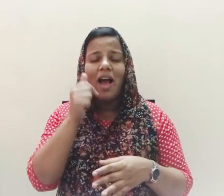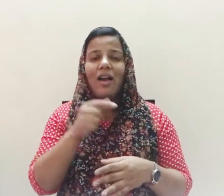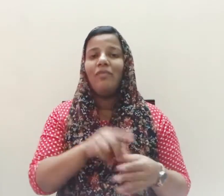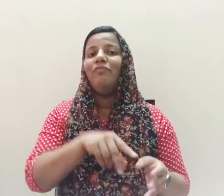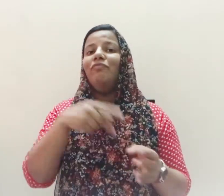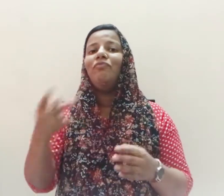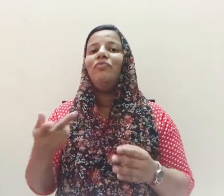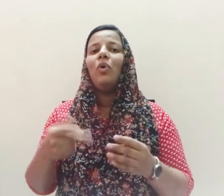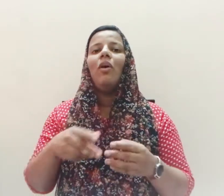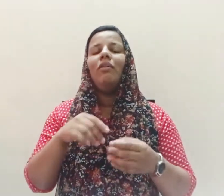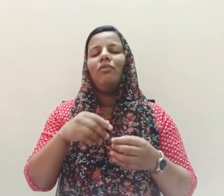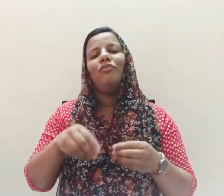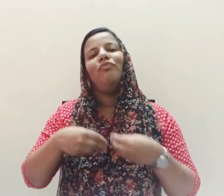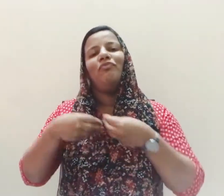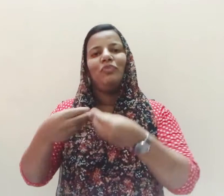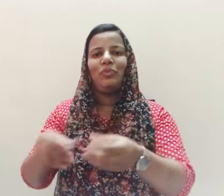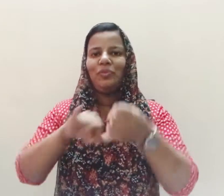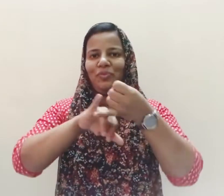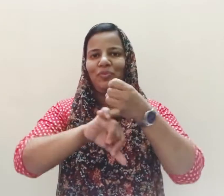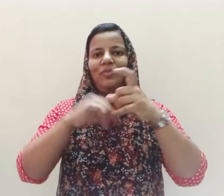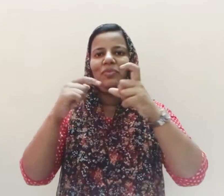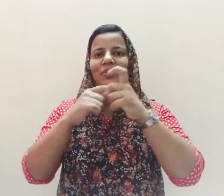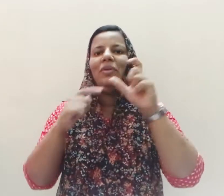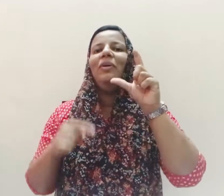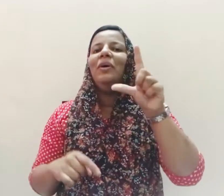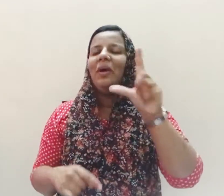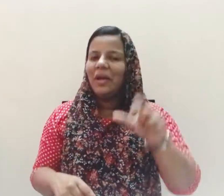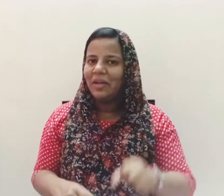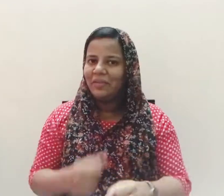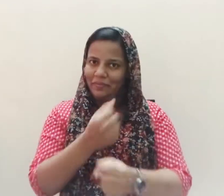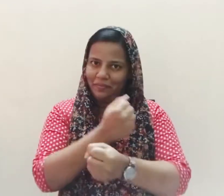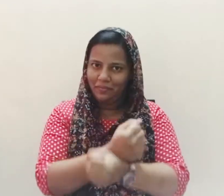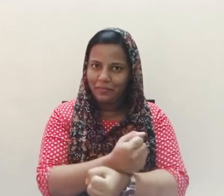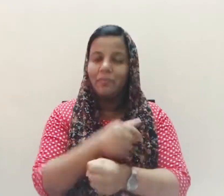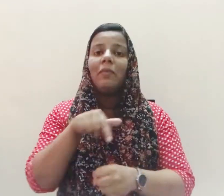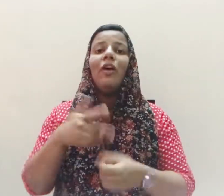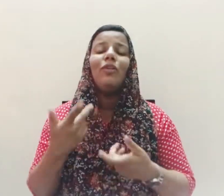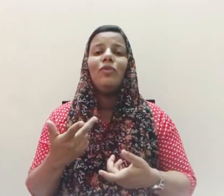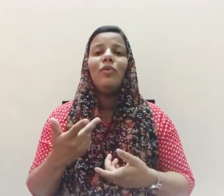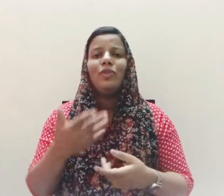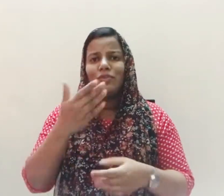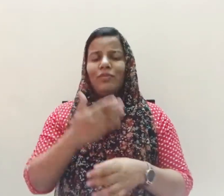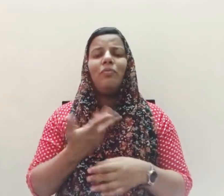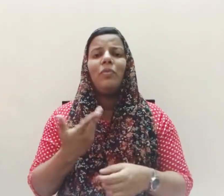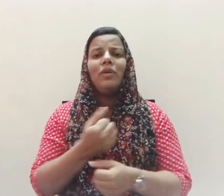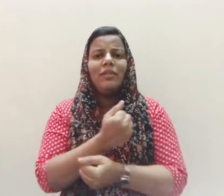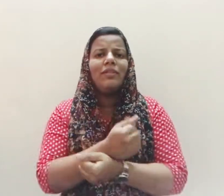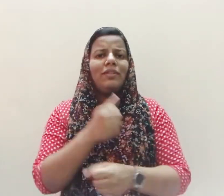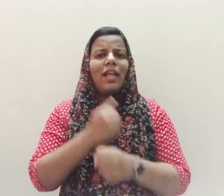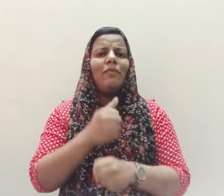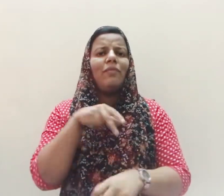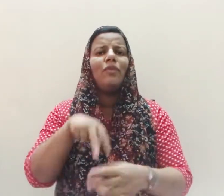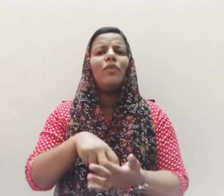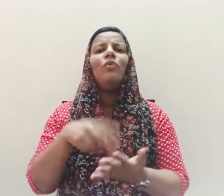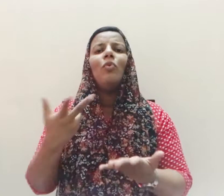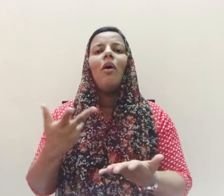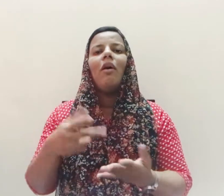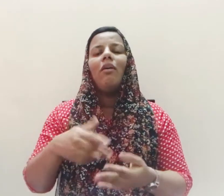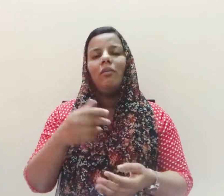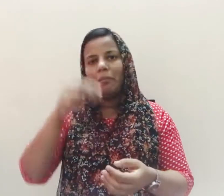കാര്യം അവിടെ മനസ്സിലാക്കേണ്ടത്, ആമേൻ വെറും അടിമ ചെറുക്കനായിട്ടാണ് ഇപ്പോൾ ജോസഫ് അവിടെ കച്ചവട ചന്തയിൽ നിൽക്കുന്നത്. ജോസഫിനെ അന്നത്തെ